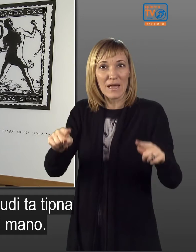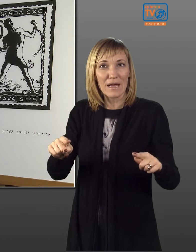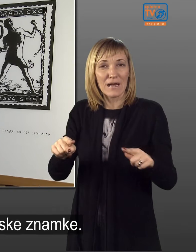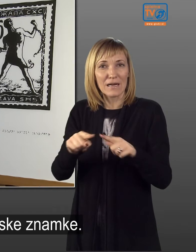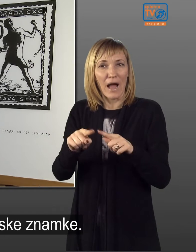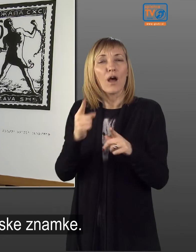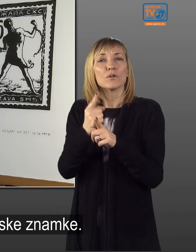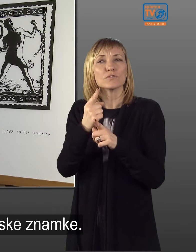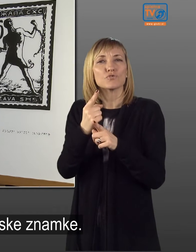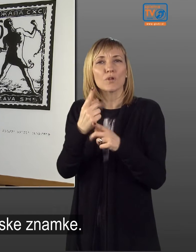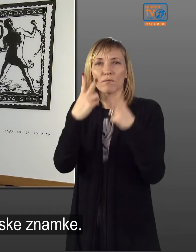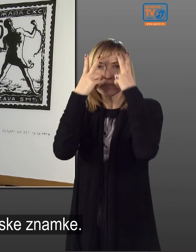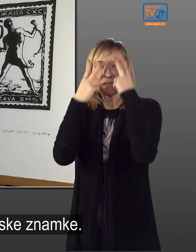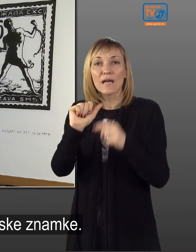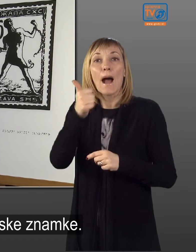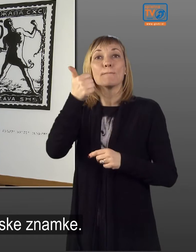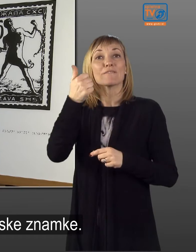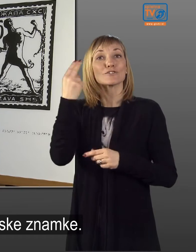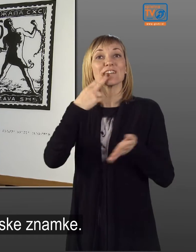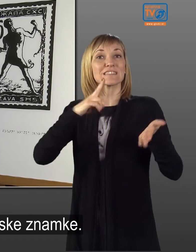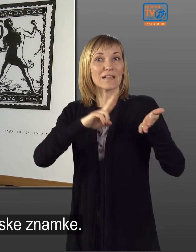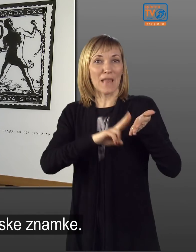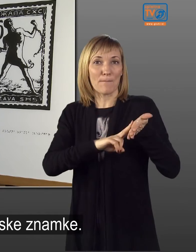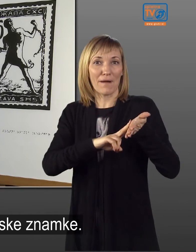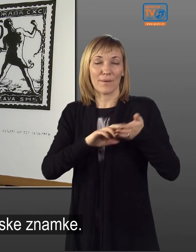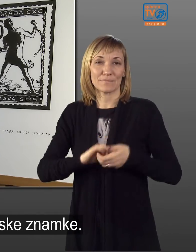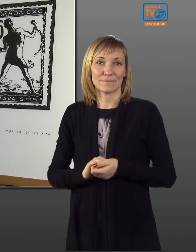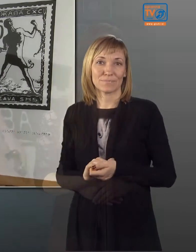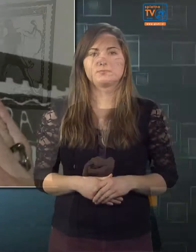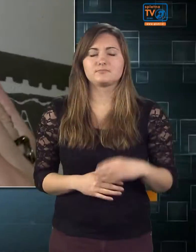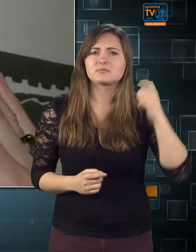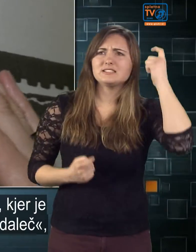to je podoba prve slovenske znamke.